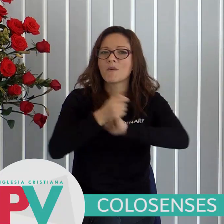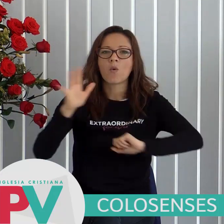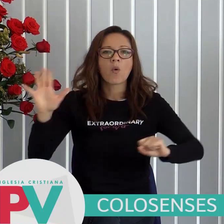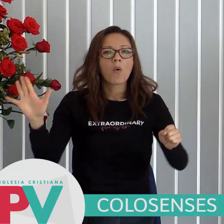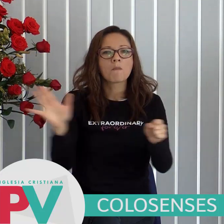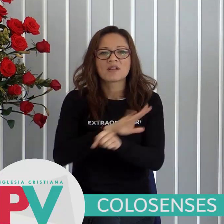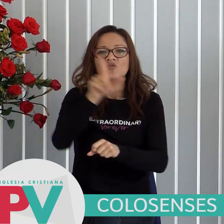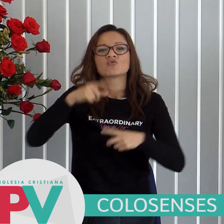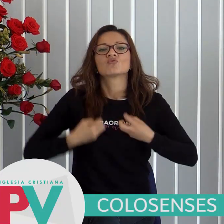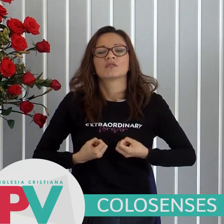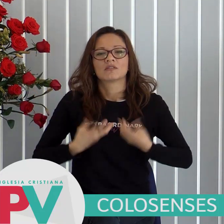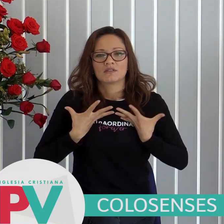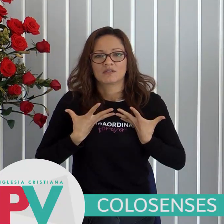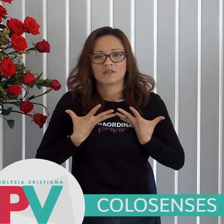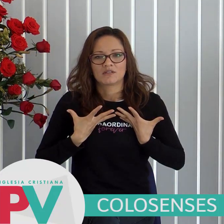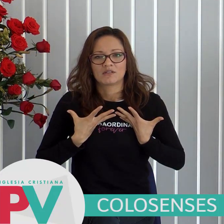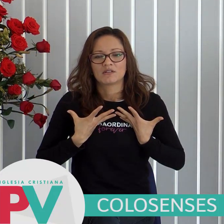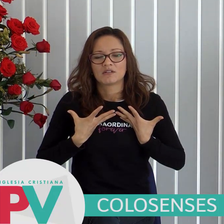absolutamente su vida.